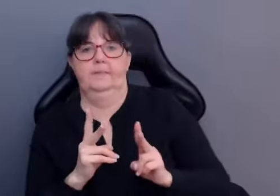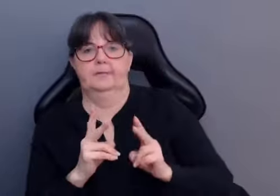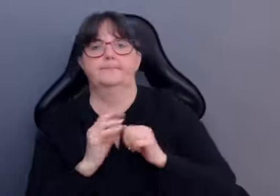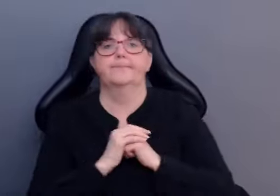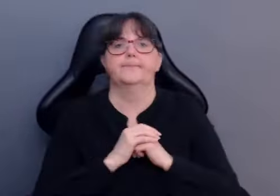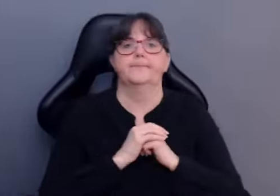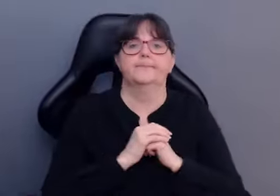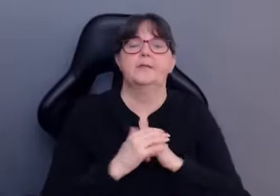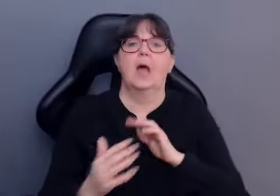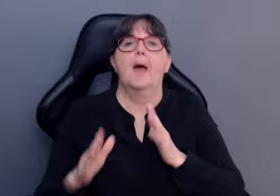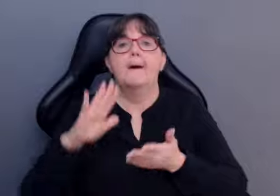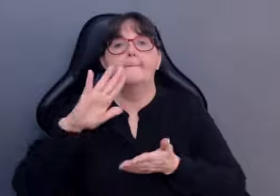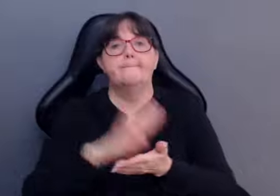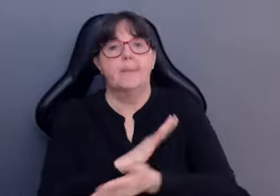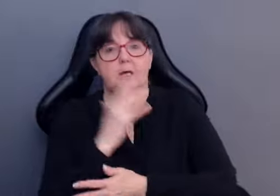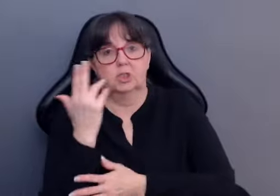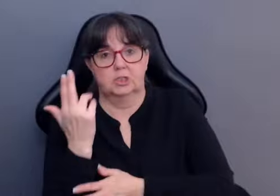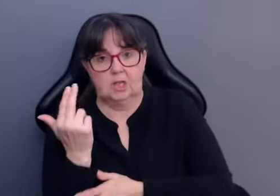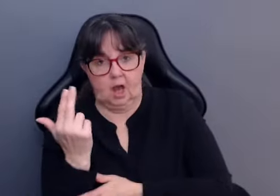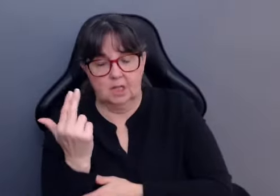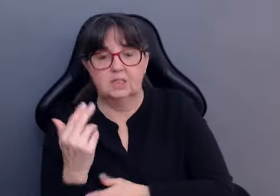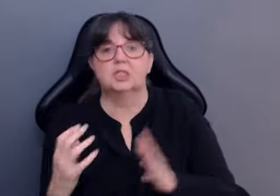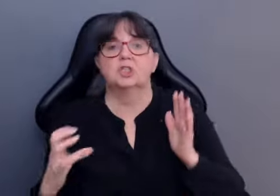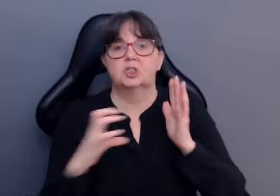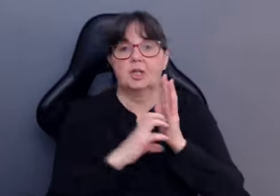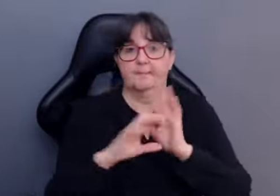Page 13, chapitre 5, suite.